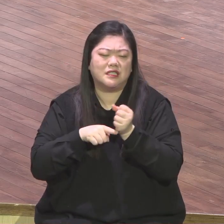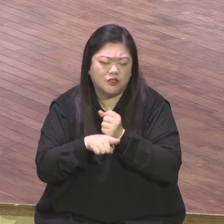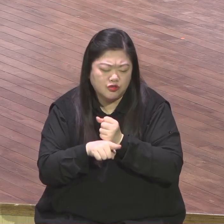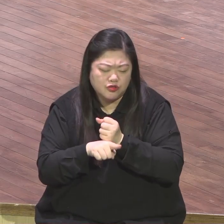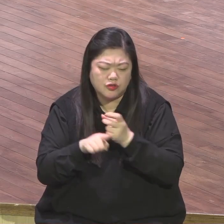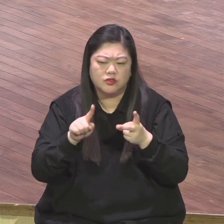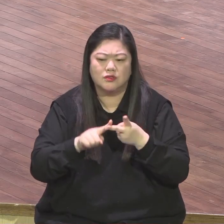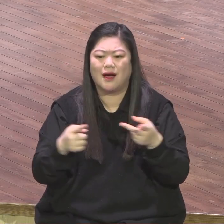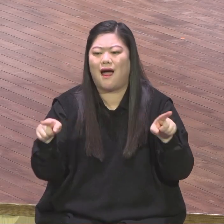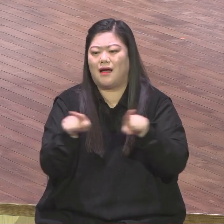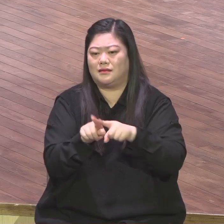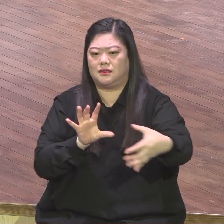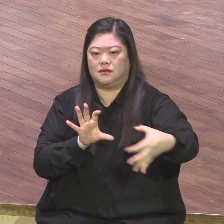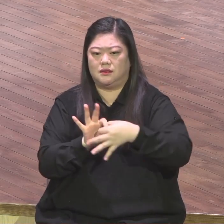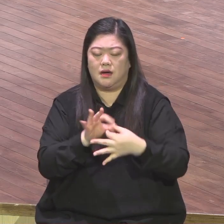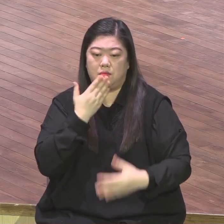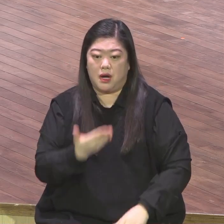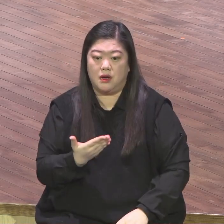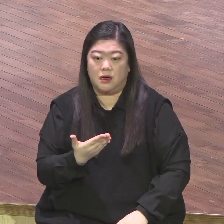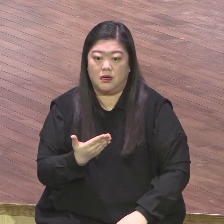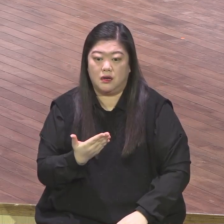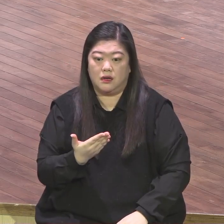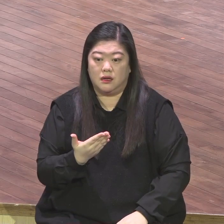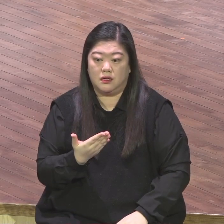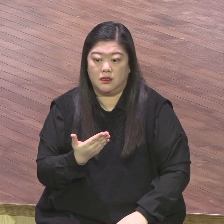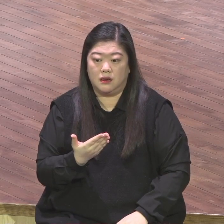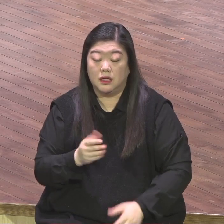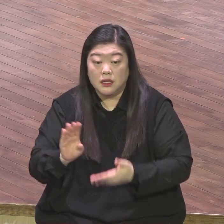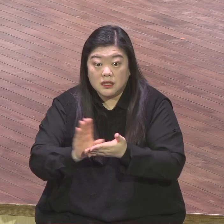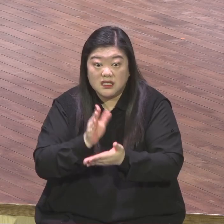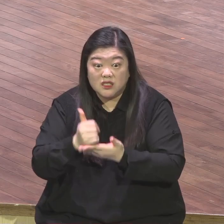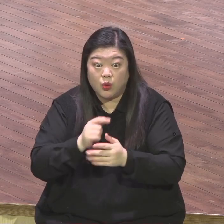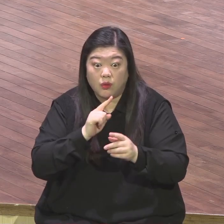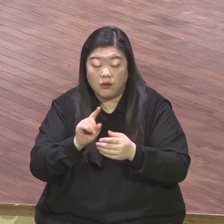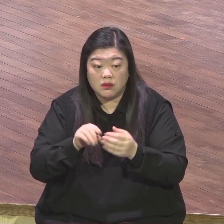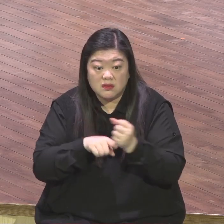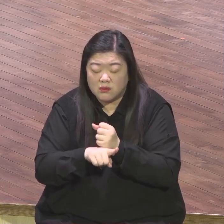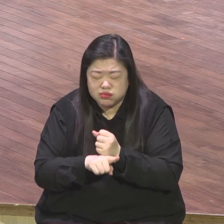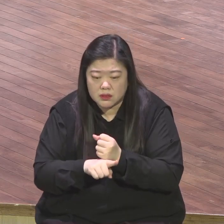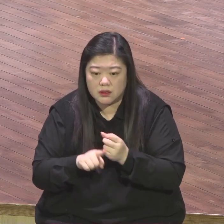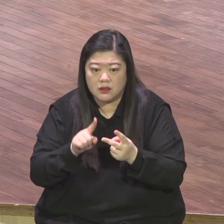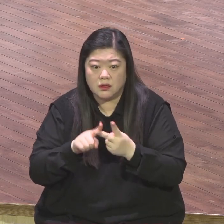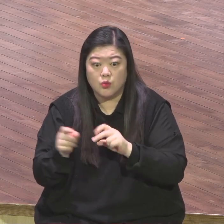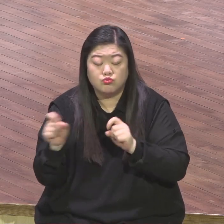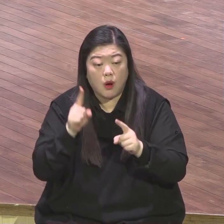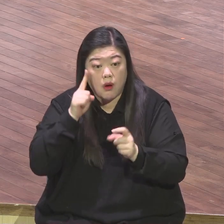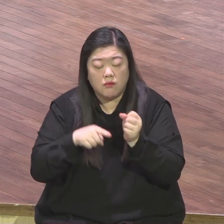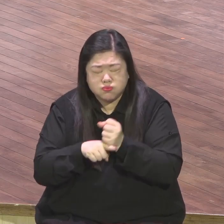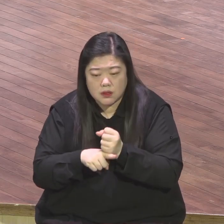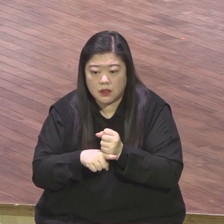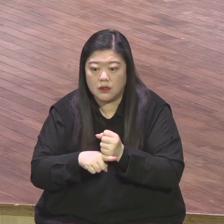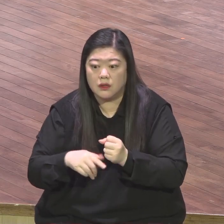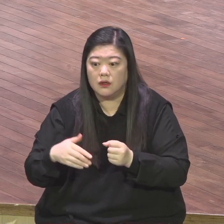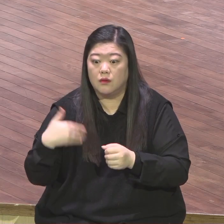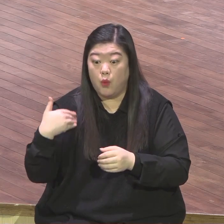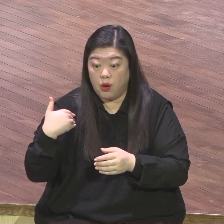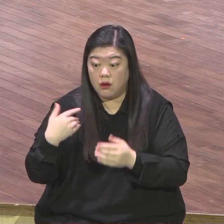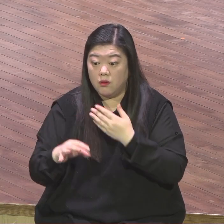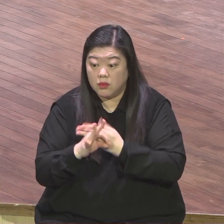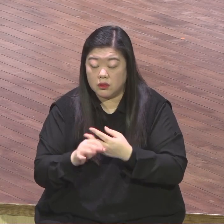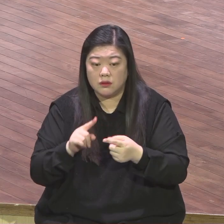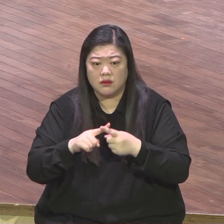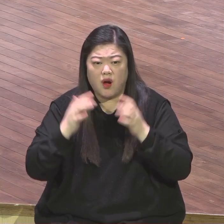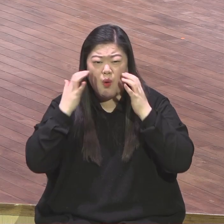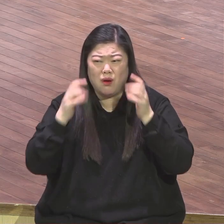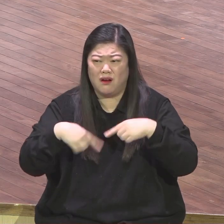감당하지. 그리스도 예수께 붙잡힌 삶이 뭐요? 부활의 권능을 힘입을 때 이루어진다는 것입니다. 부활의